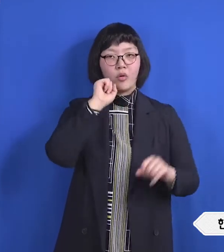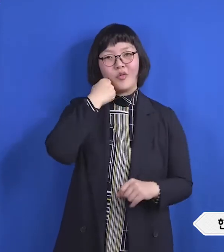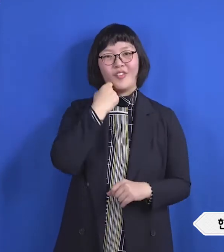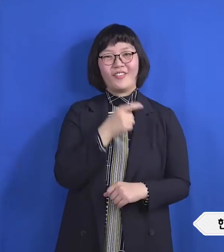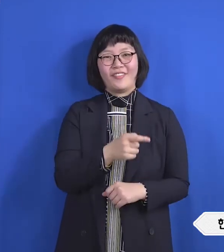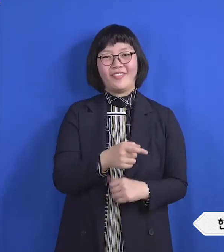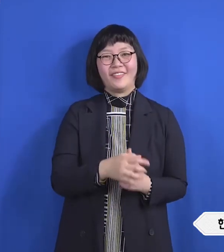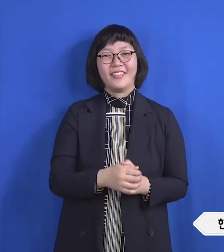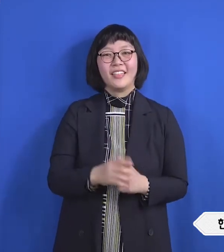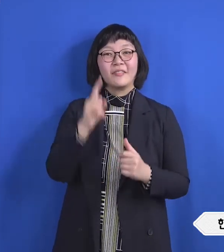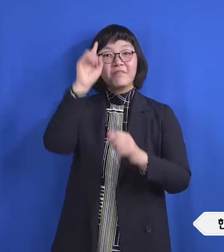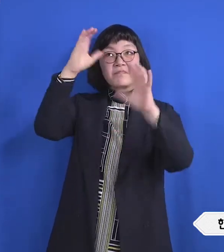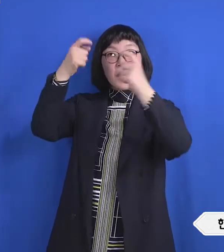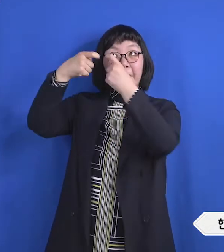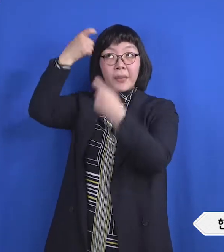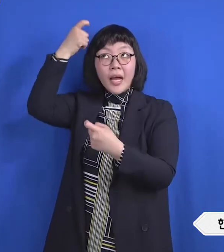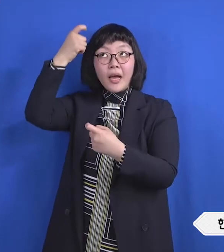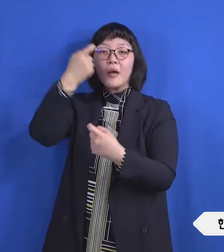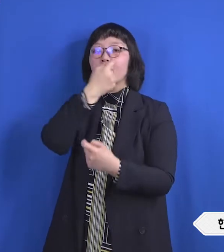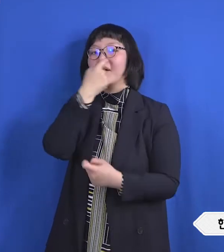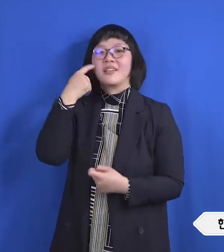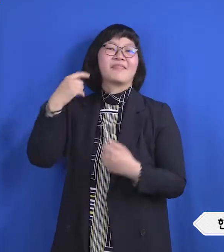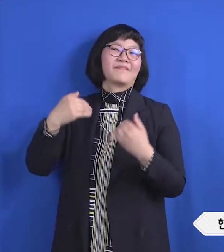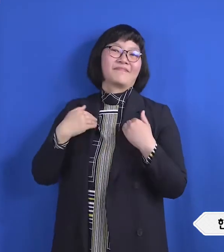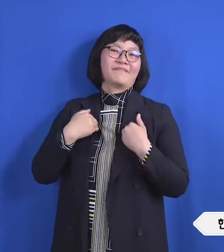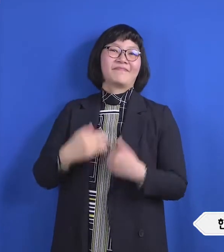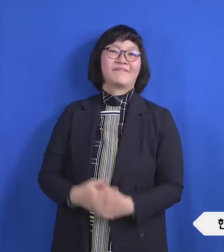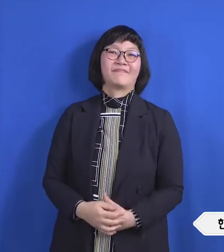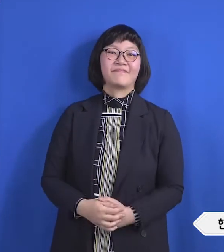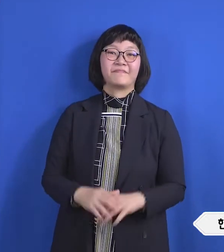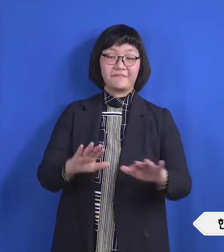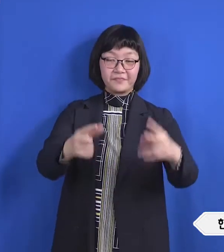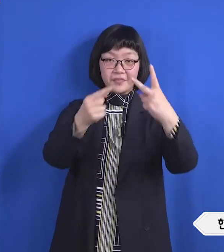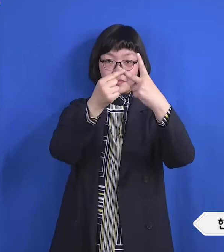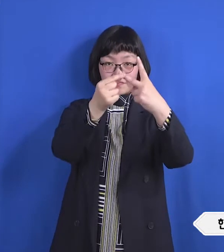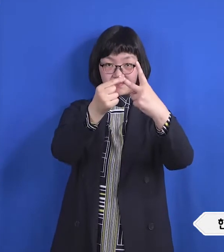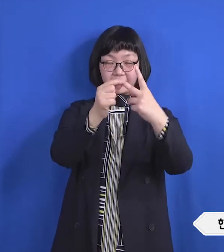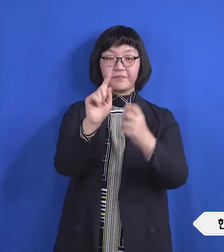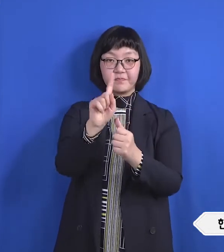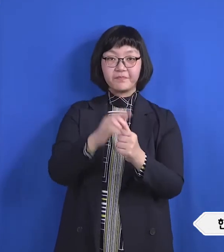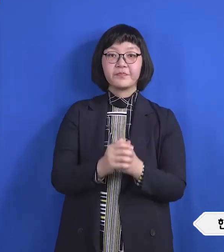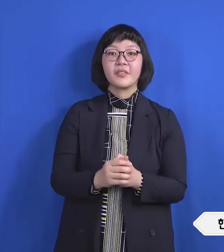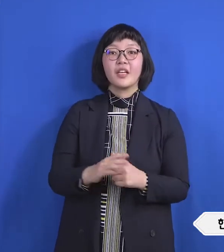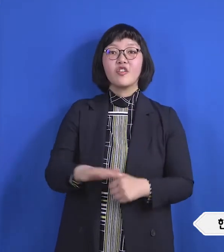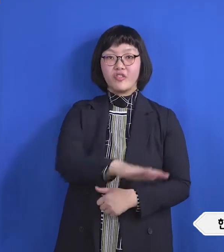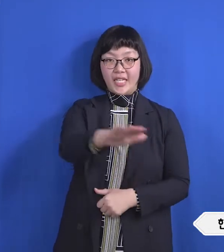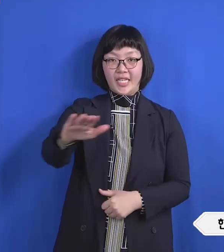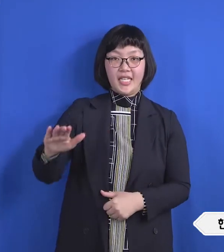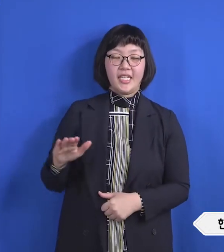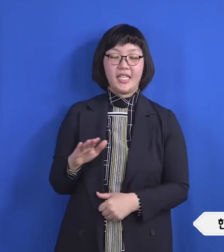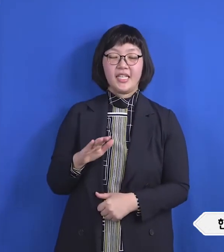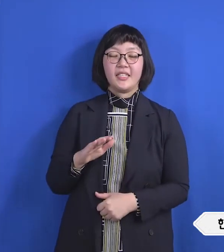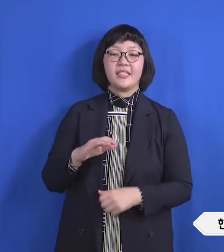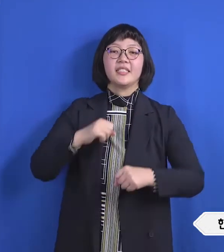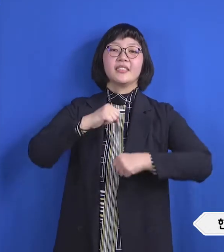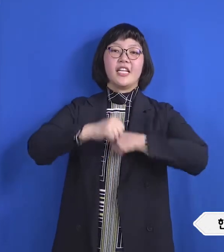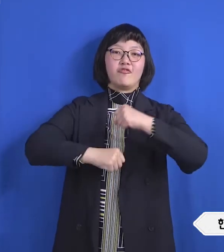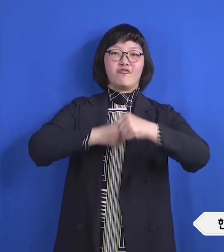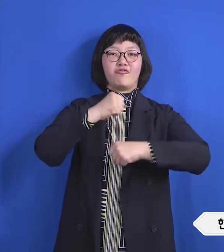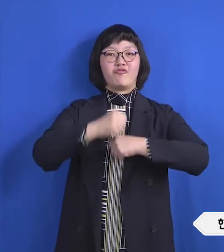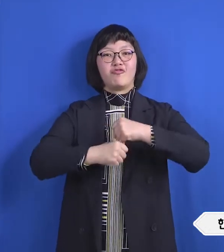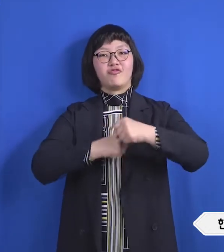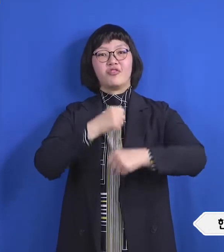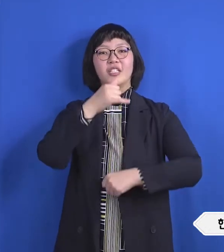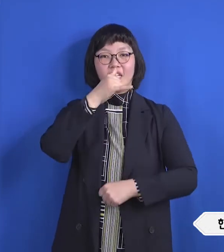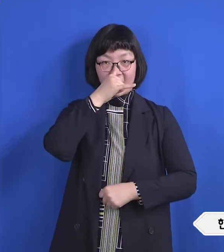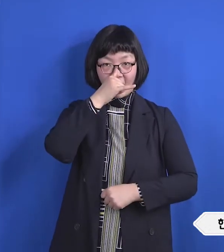없습니다. 천국에 가봐야 아는 거죠. 자, 둘째는 우리는 자유의지를 따라서